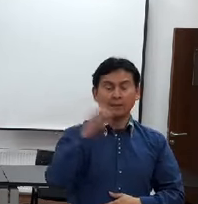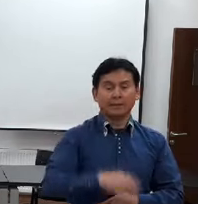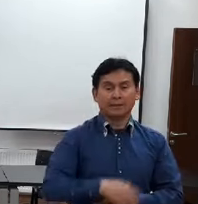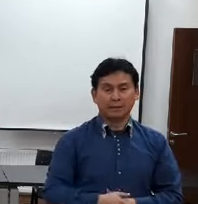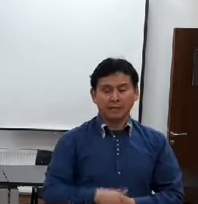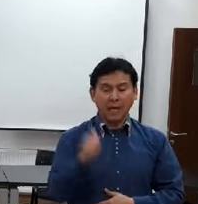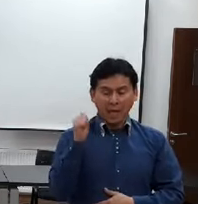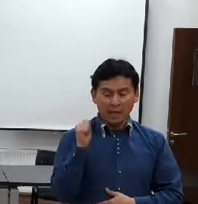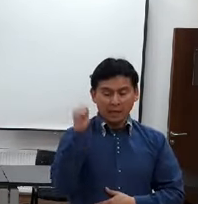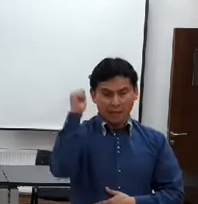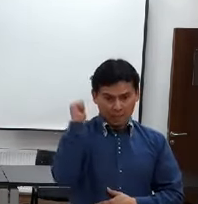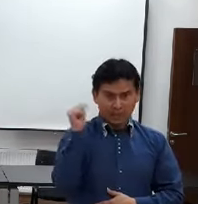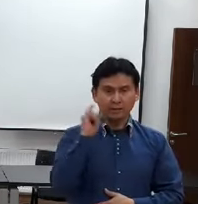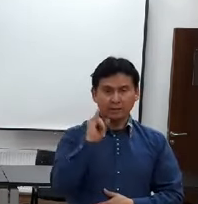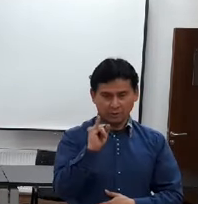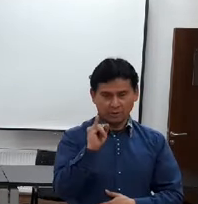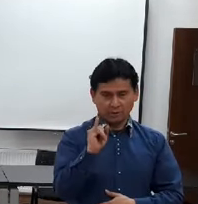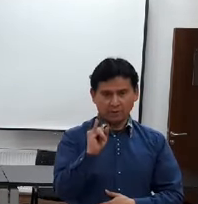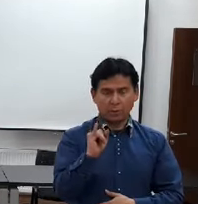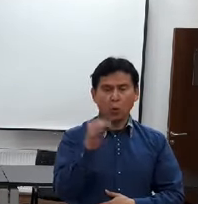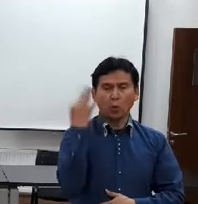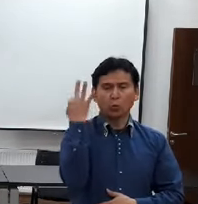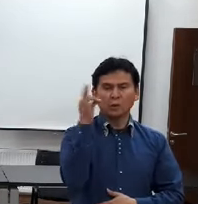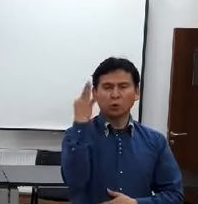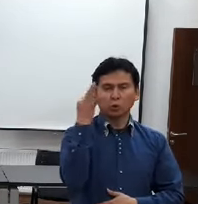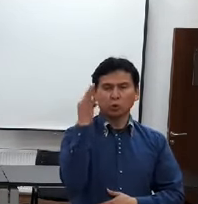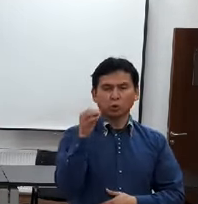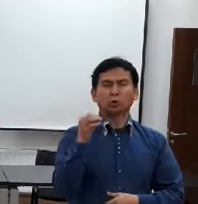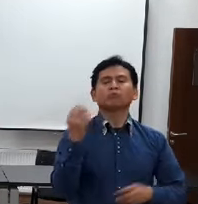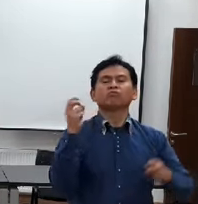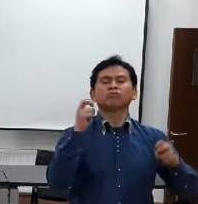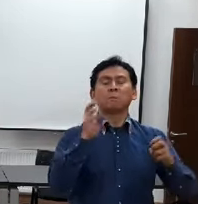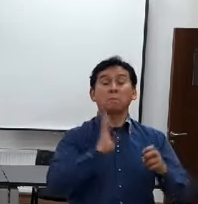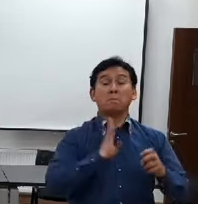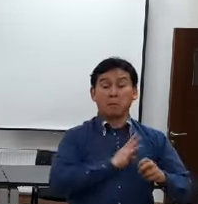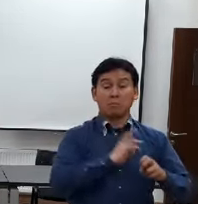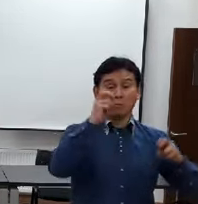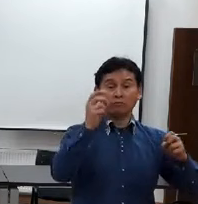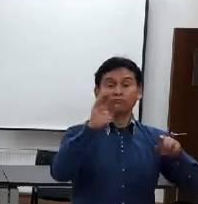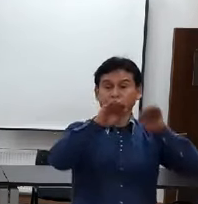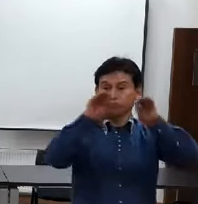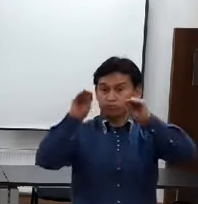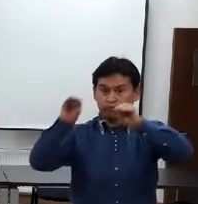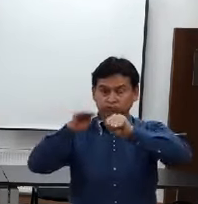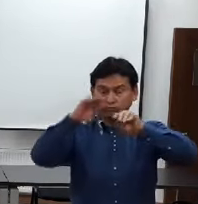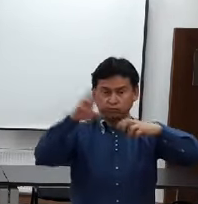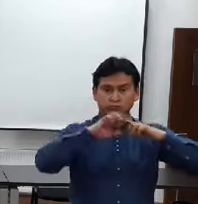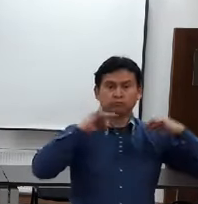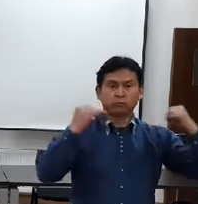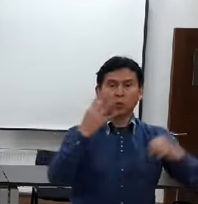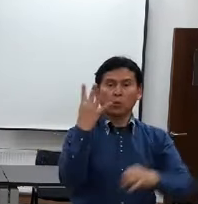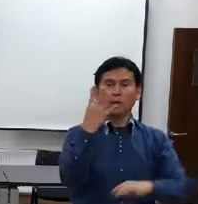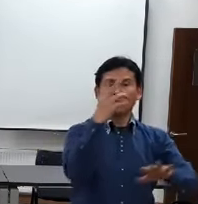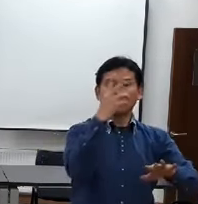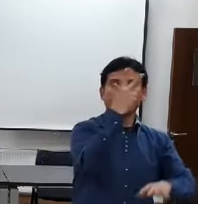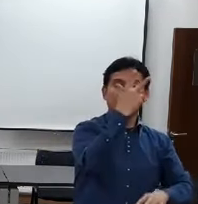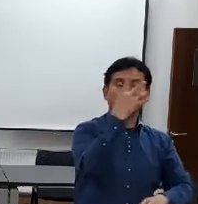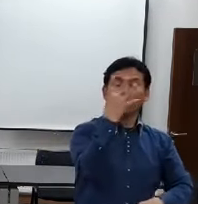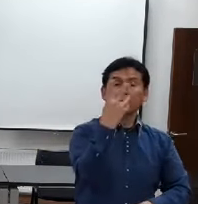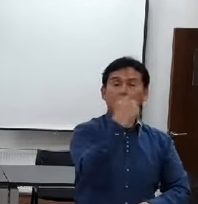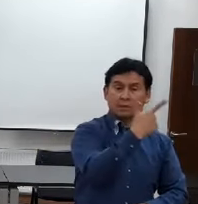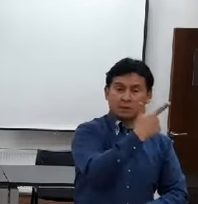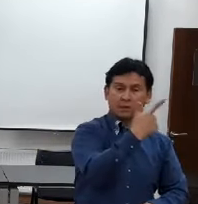antes de ayer efectivamente hubo un gabinete ampliado que nos citó la intendente habían 47 personas